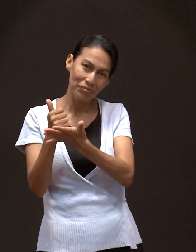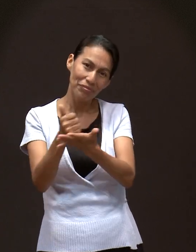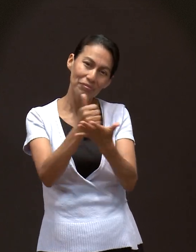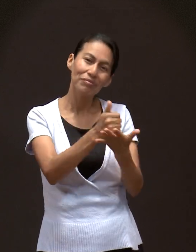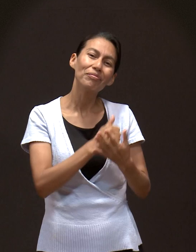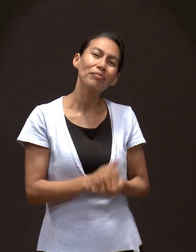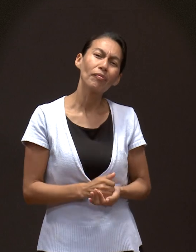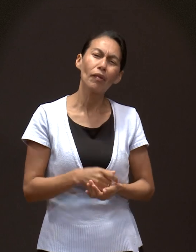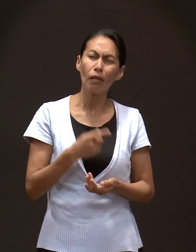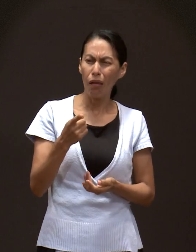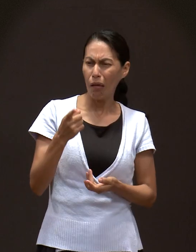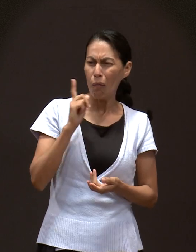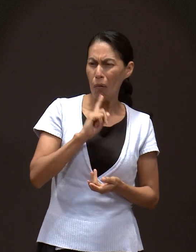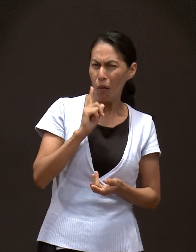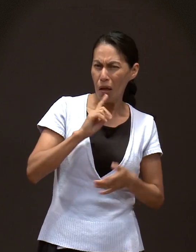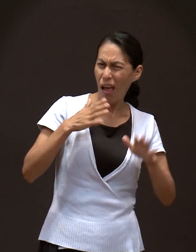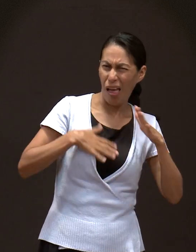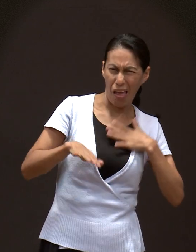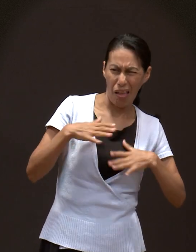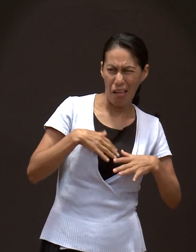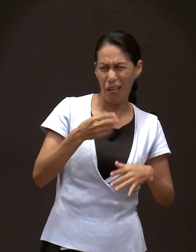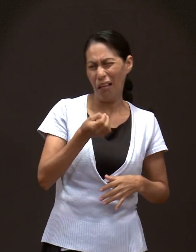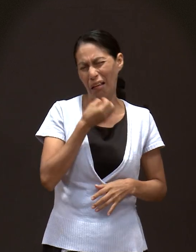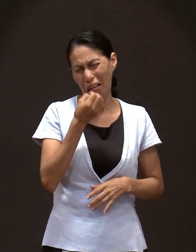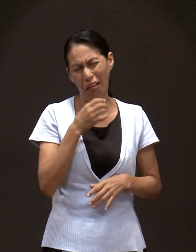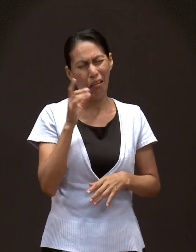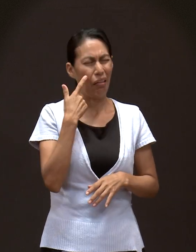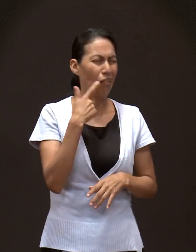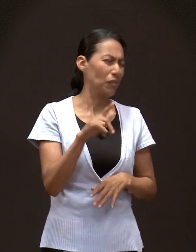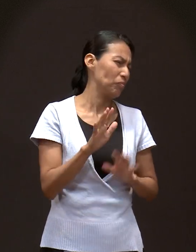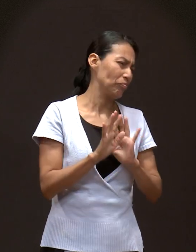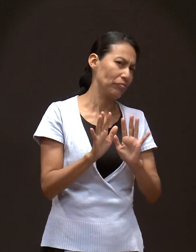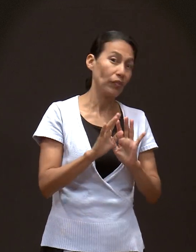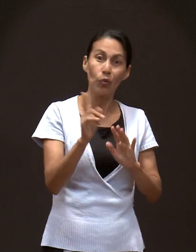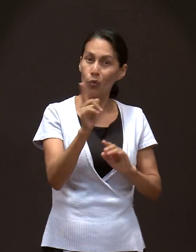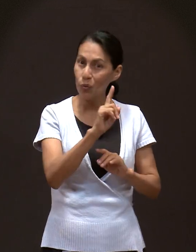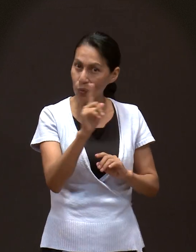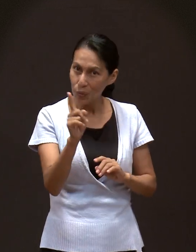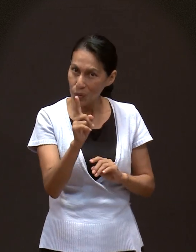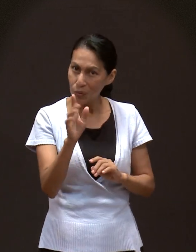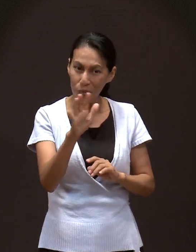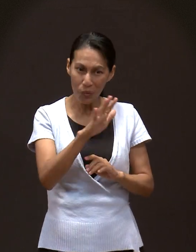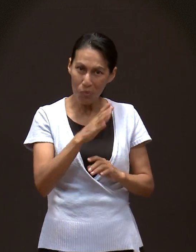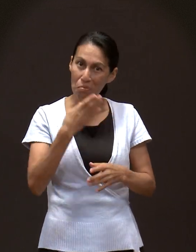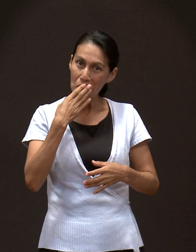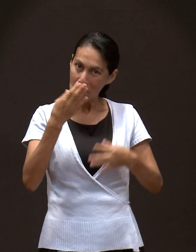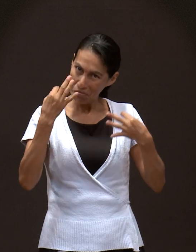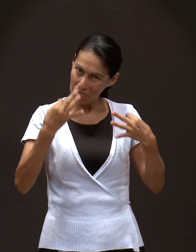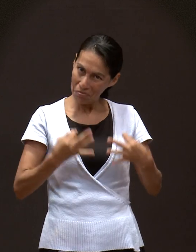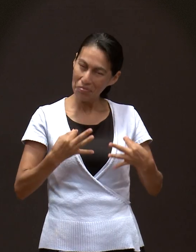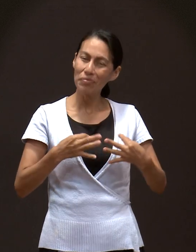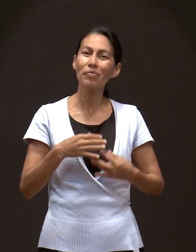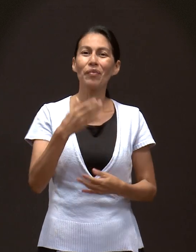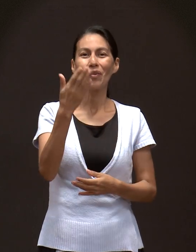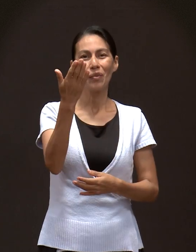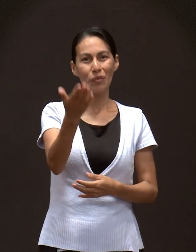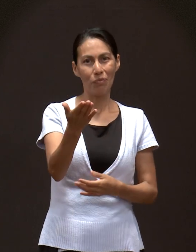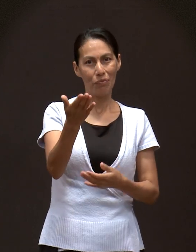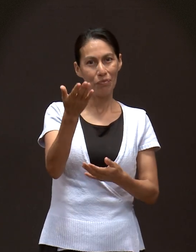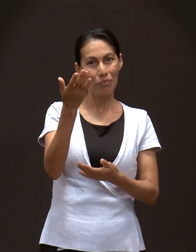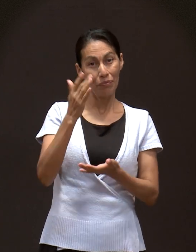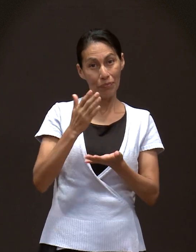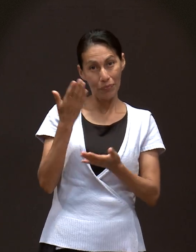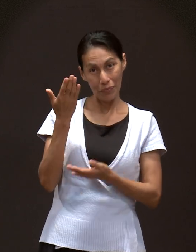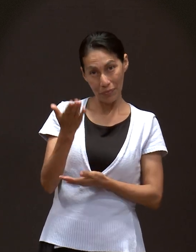orando. Y no se cansan y se gozan en orar por nosotros. Y si tú envías tus pedidos y tus